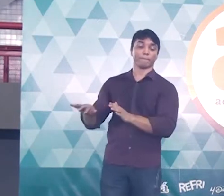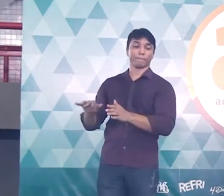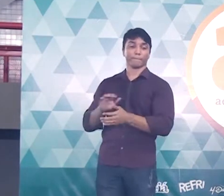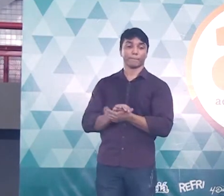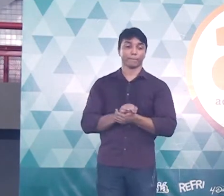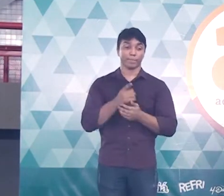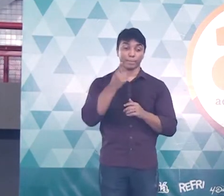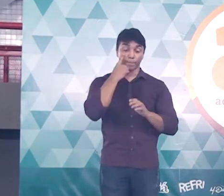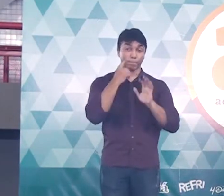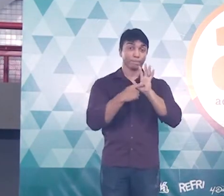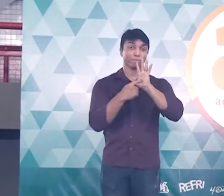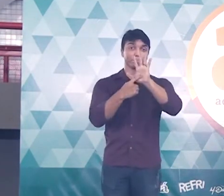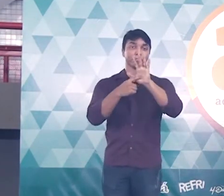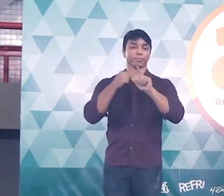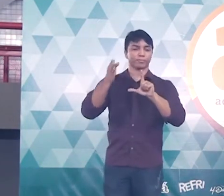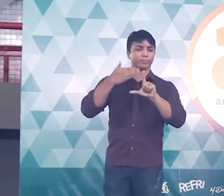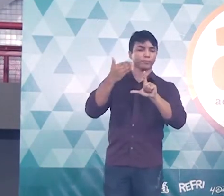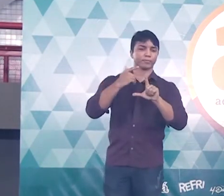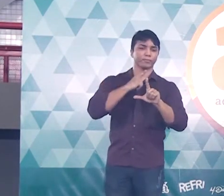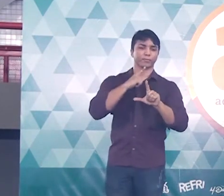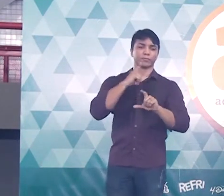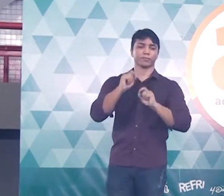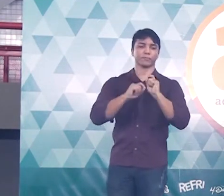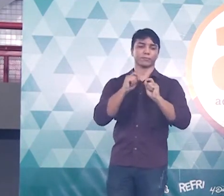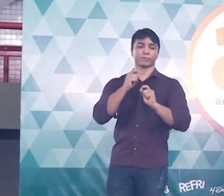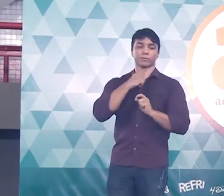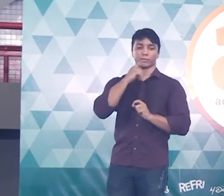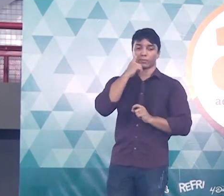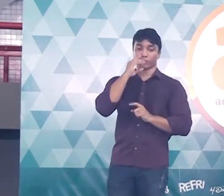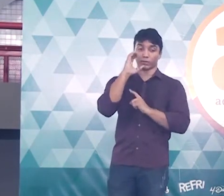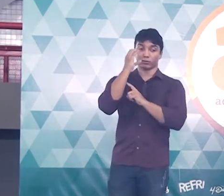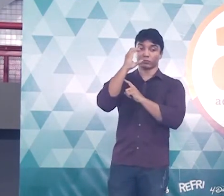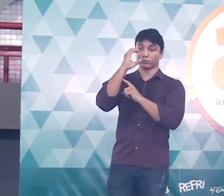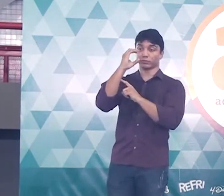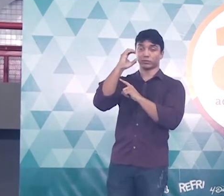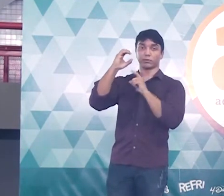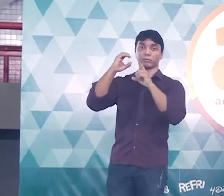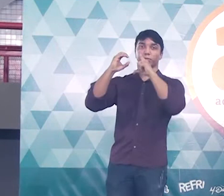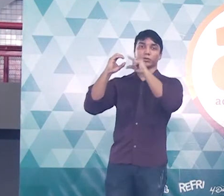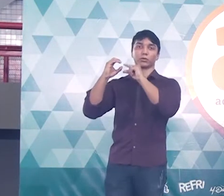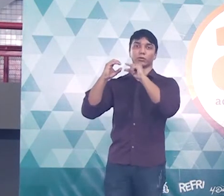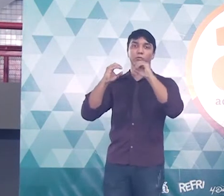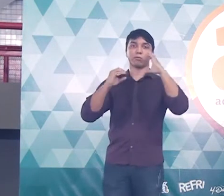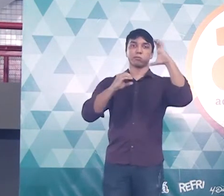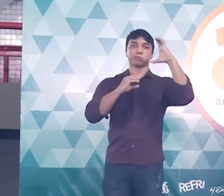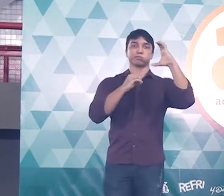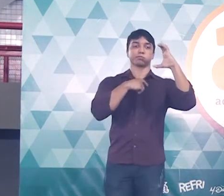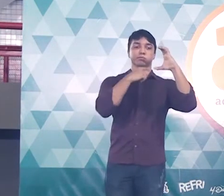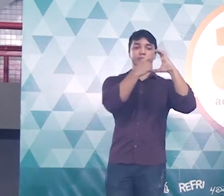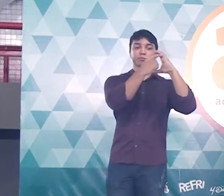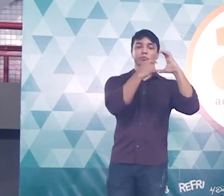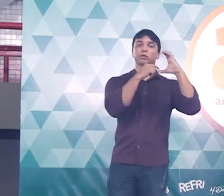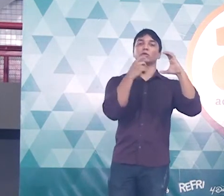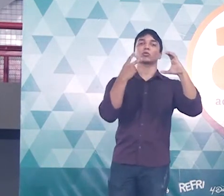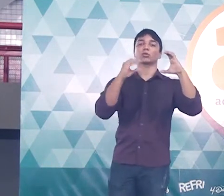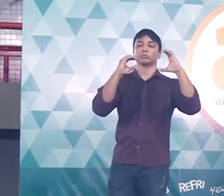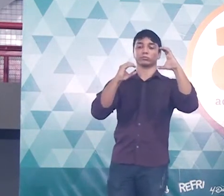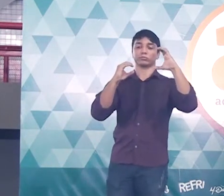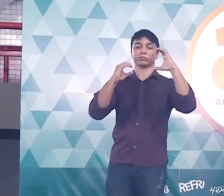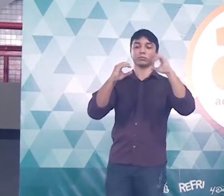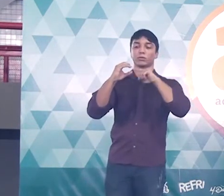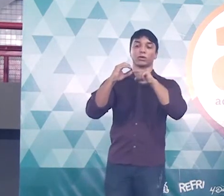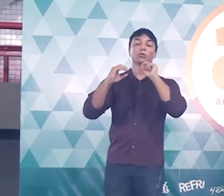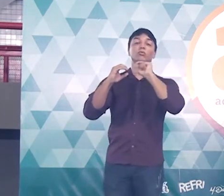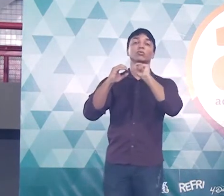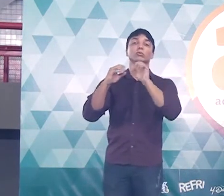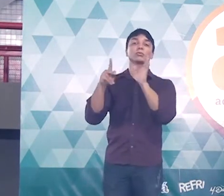aí, no slide você pode ver que tem um Czinho e um Czão, né? Ó. O Czinho aí é